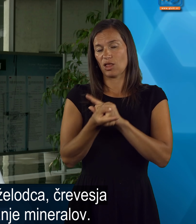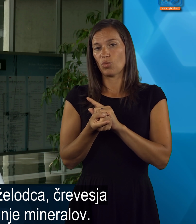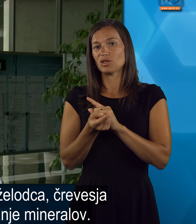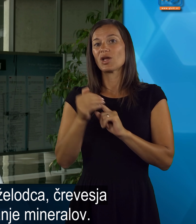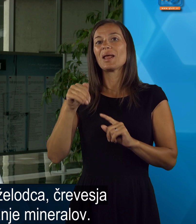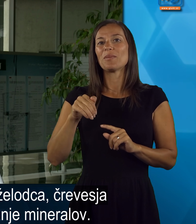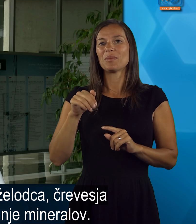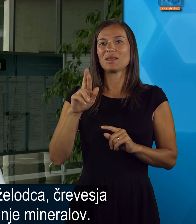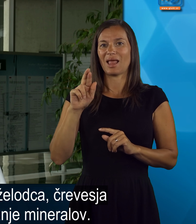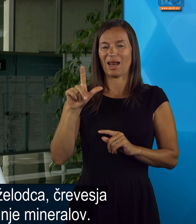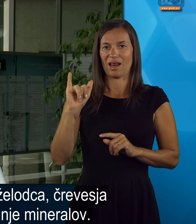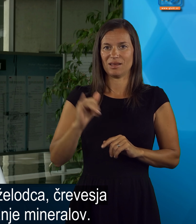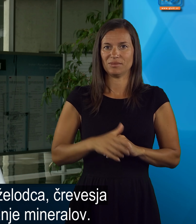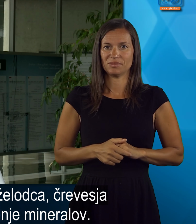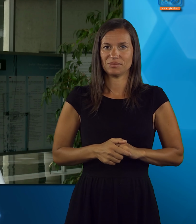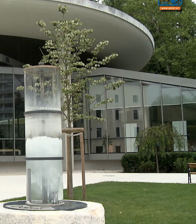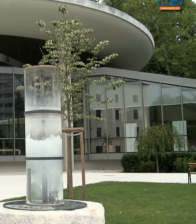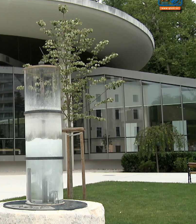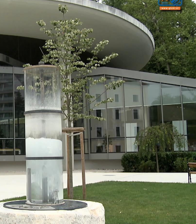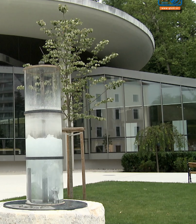nadomeščanje mineralov.